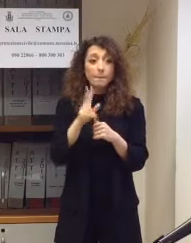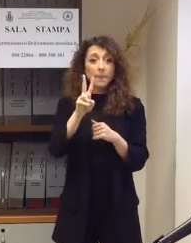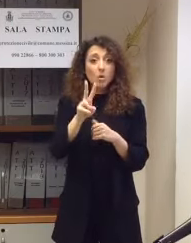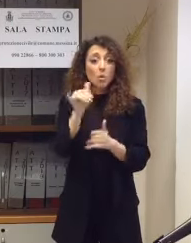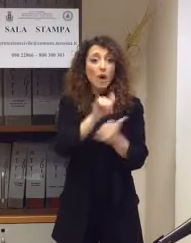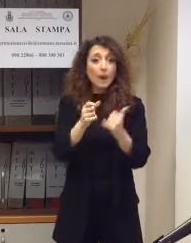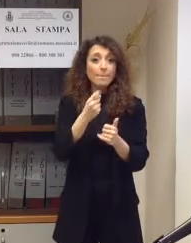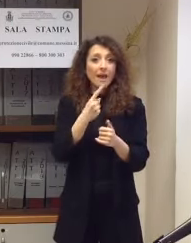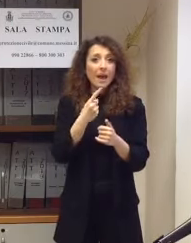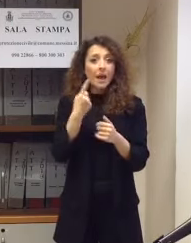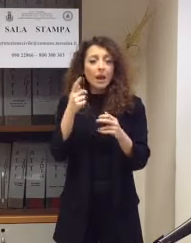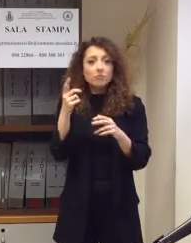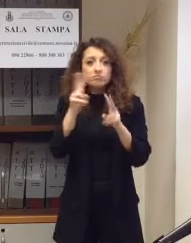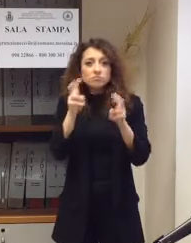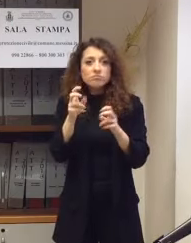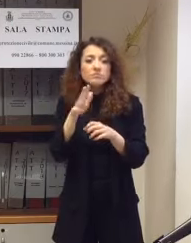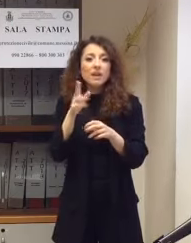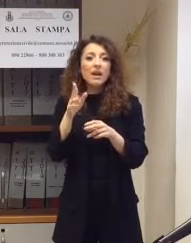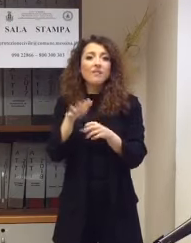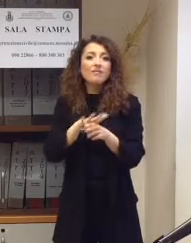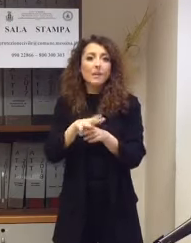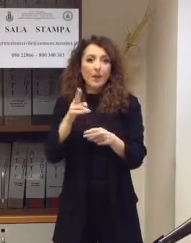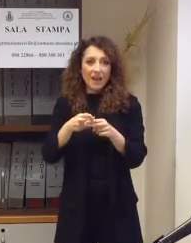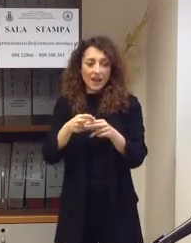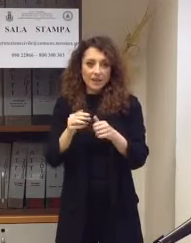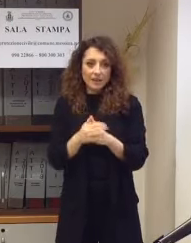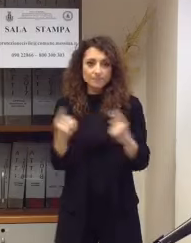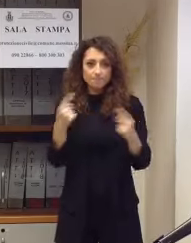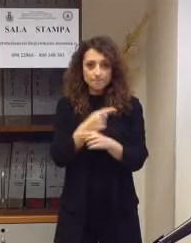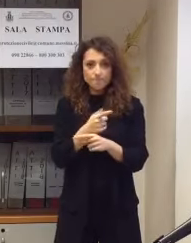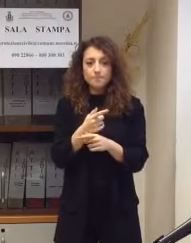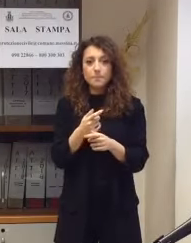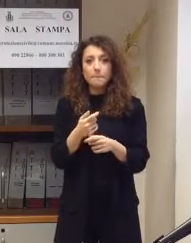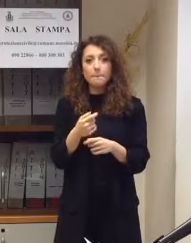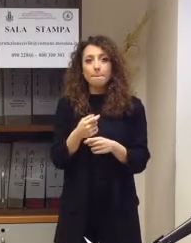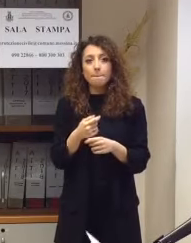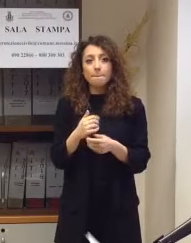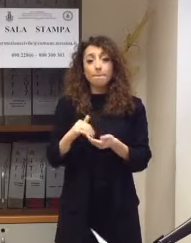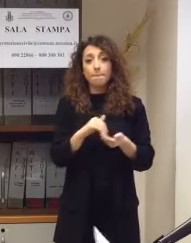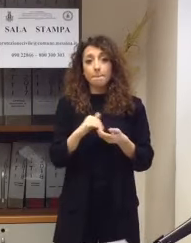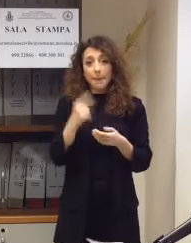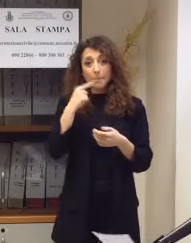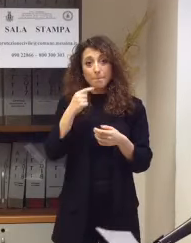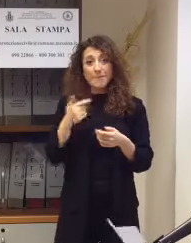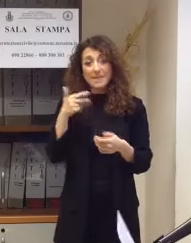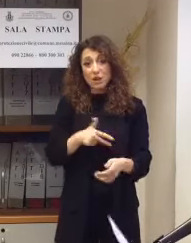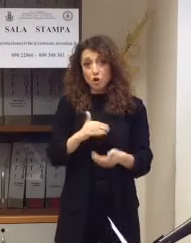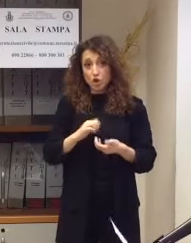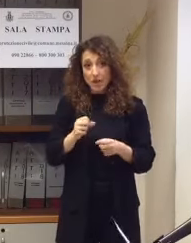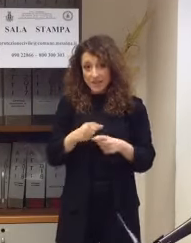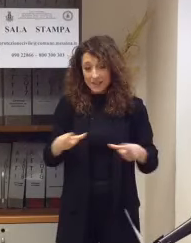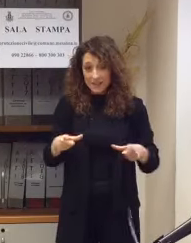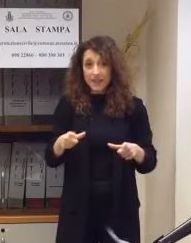mail per Family Card. Sono invece state gestite dalla Social City verso vari soggetti oggi le consegne di 150